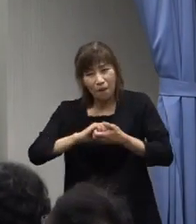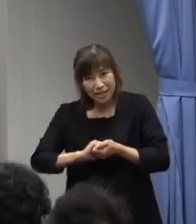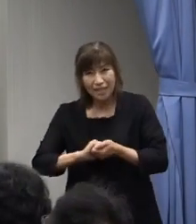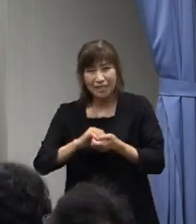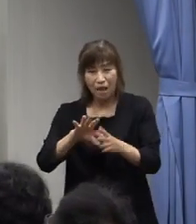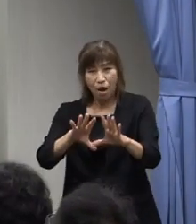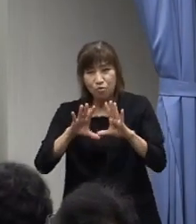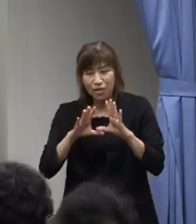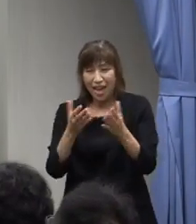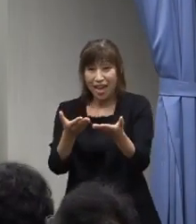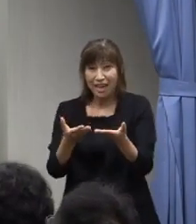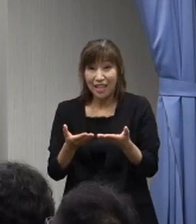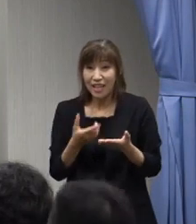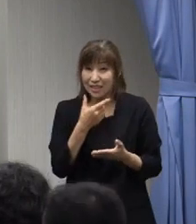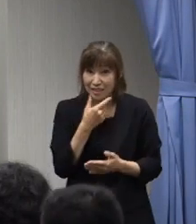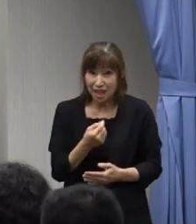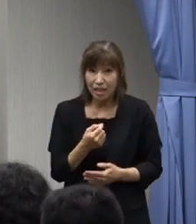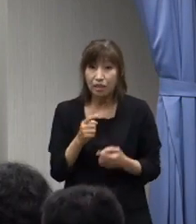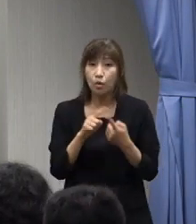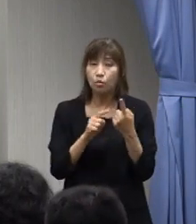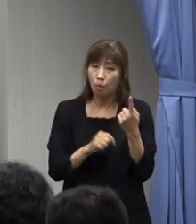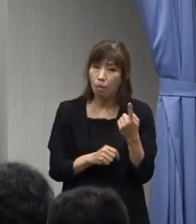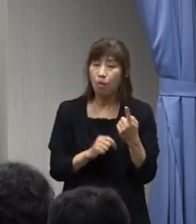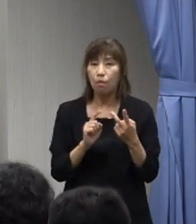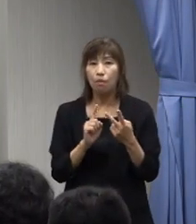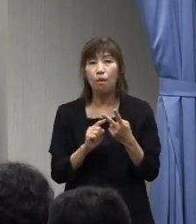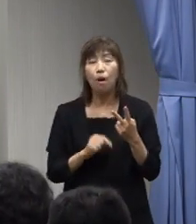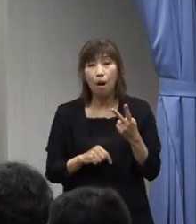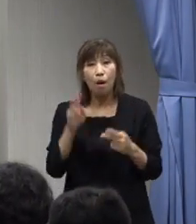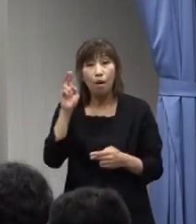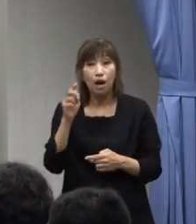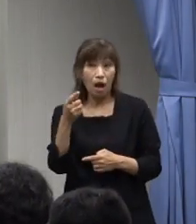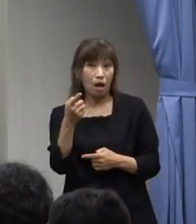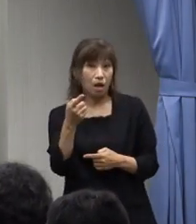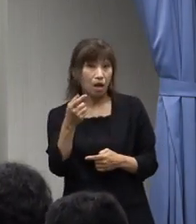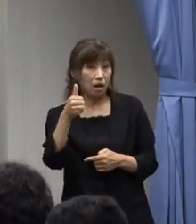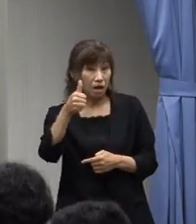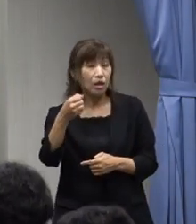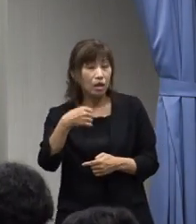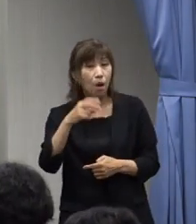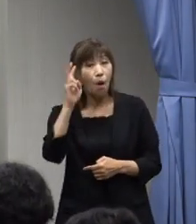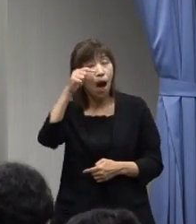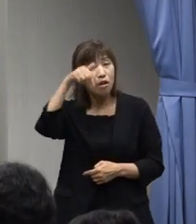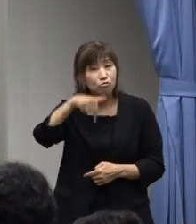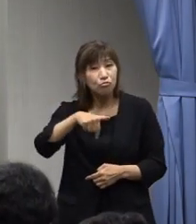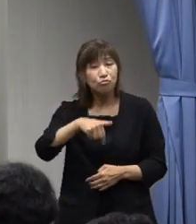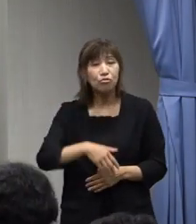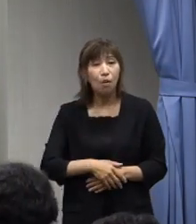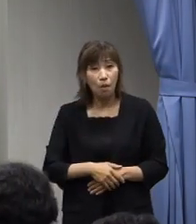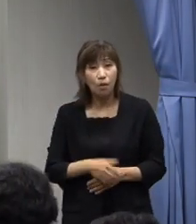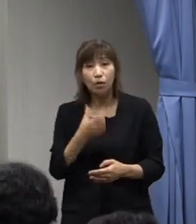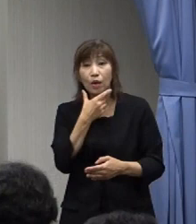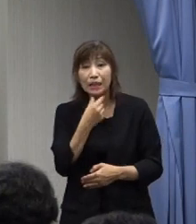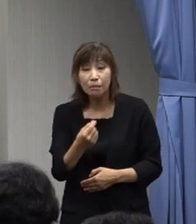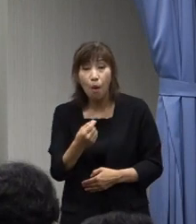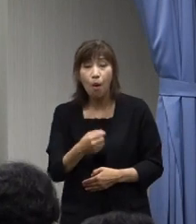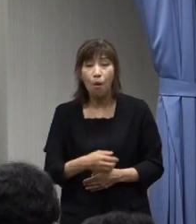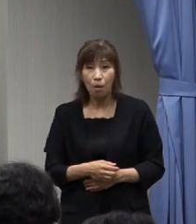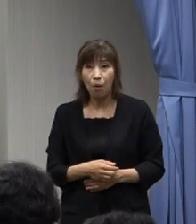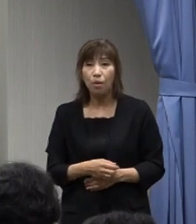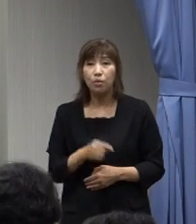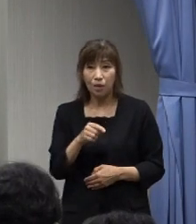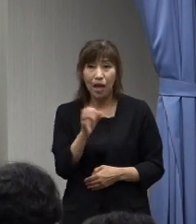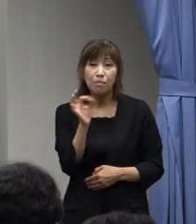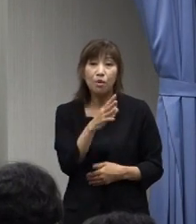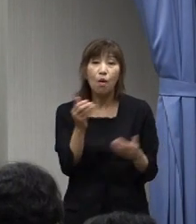して会社もあれですかね。 そうですね、大阪府の方で認証希望される方、まだその変異者の方を対象に無料授業